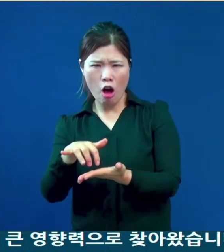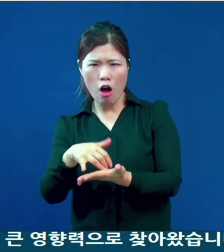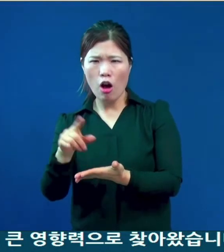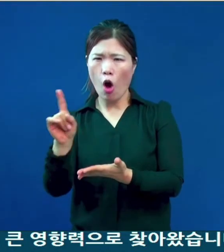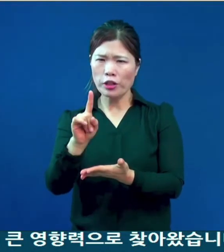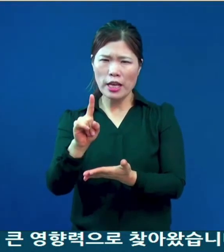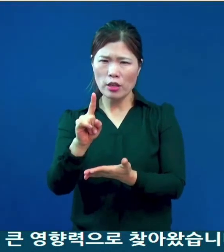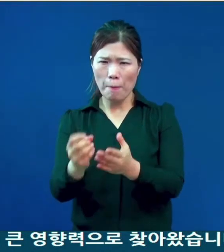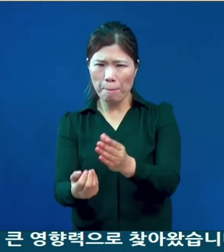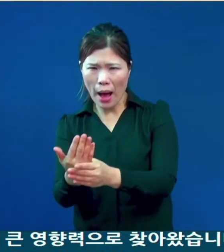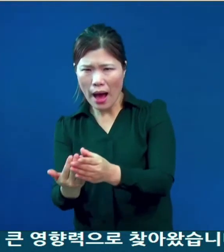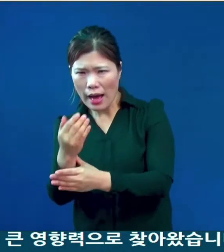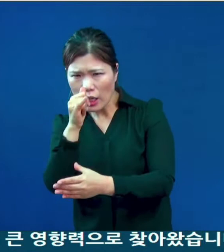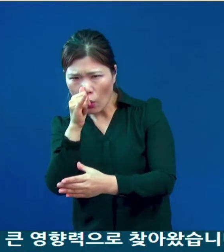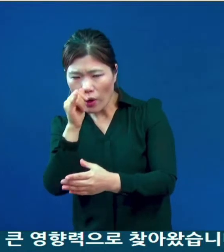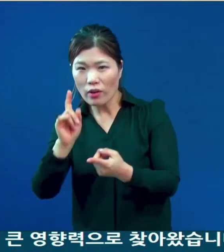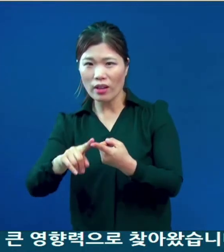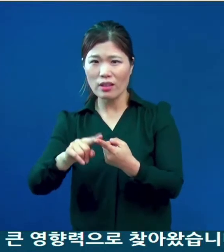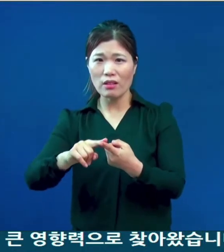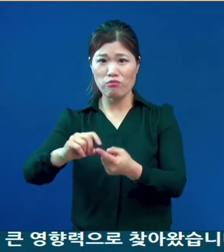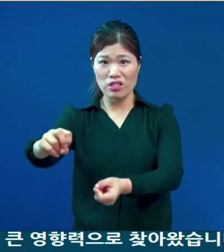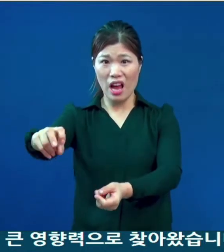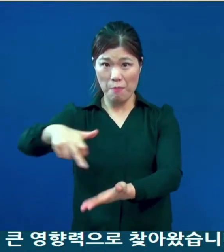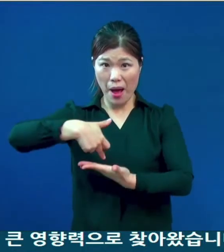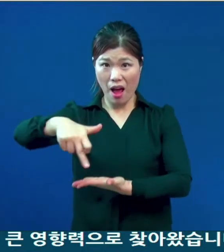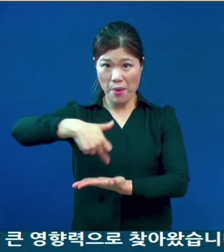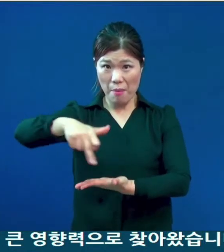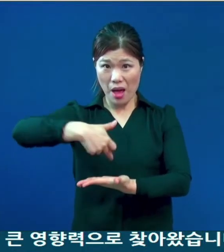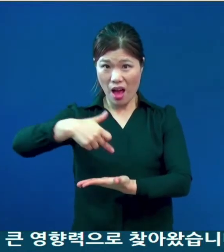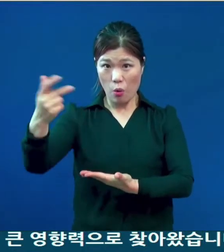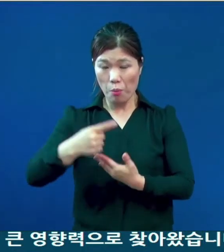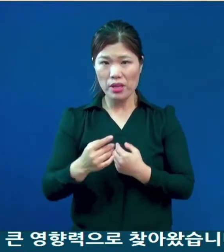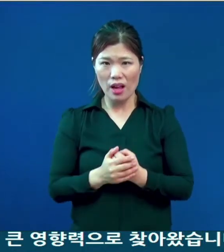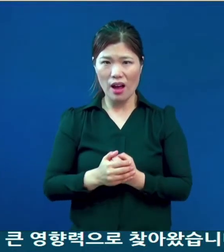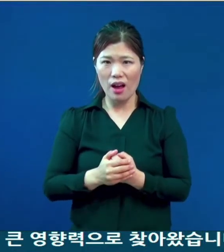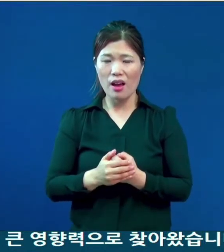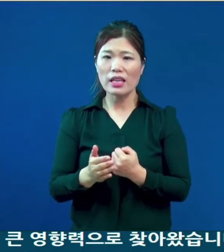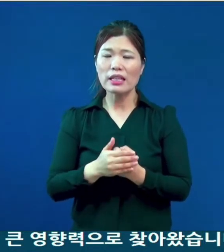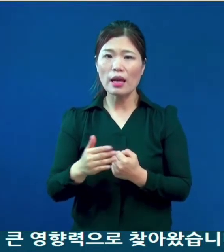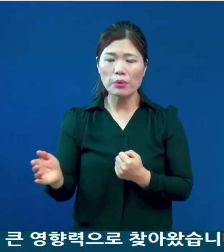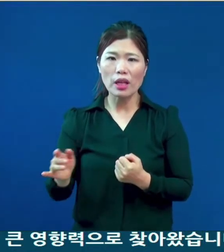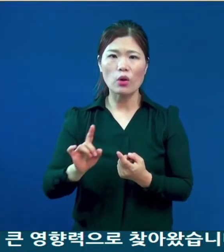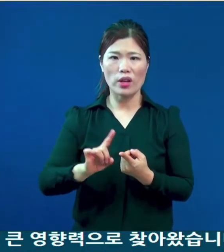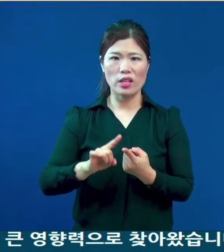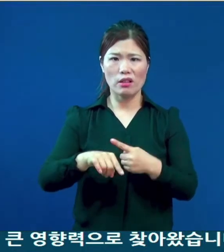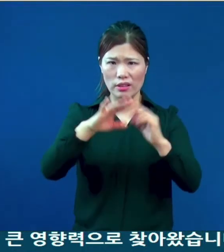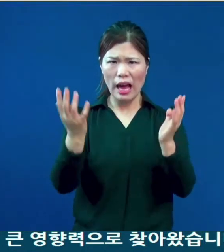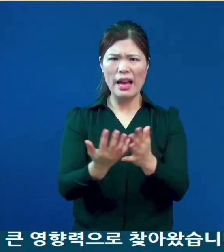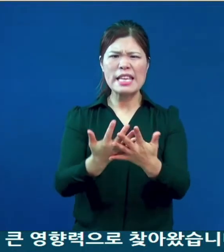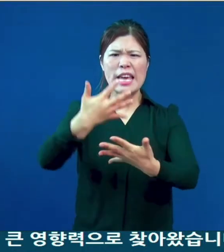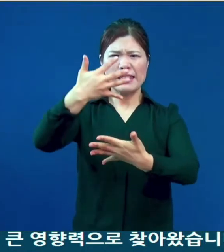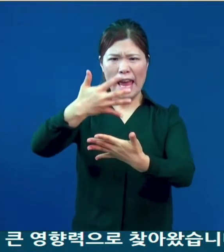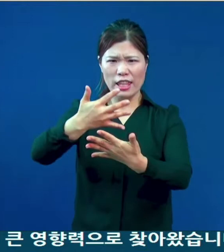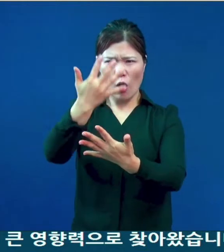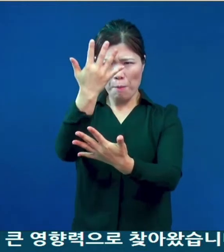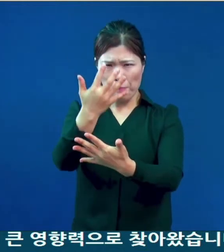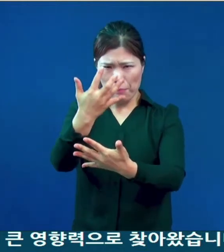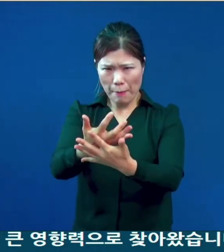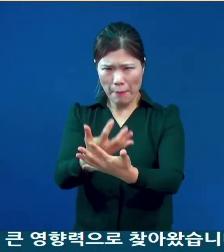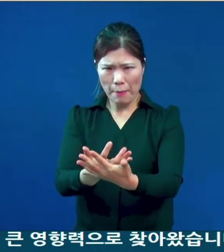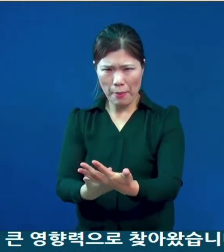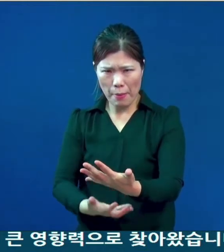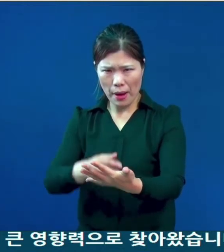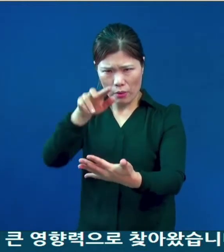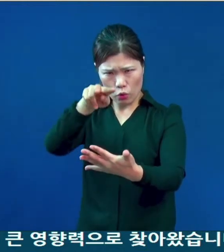주변에 있으면 문자로 이렇게 발송되어서 오잖아요. 그래서 컨트롤 타워가 빅데이터로 이러한 것들을